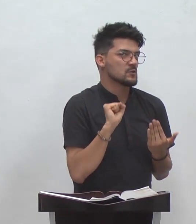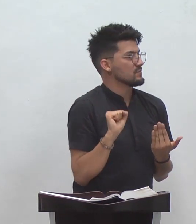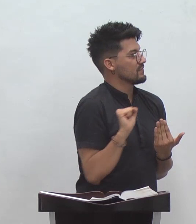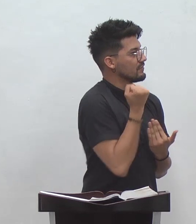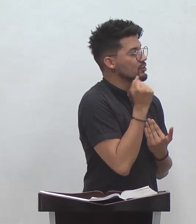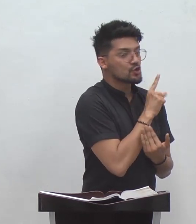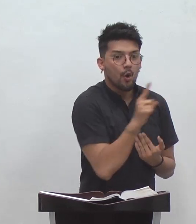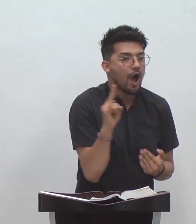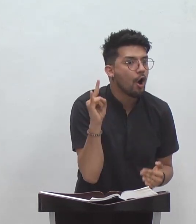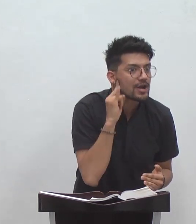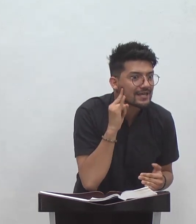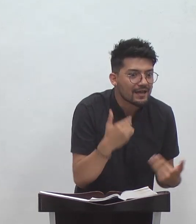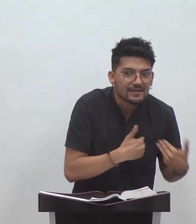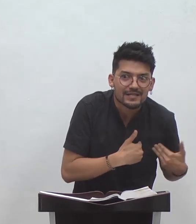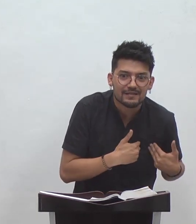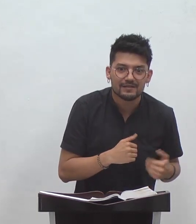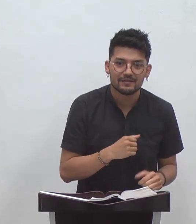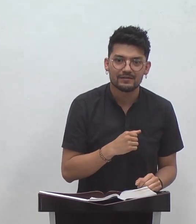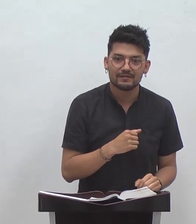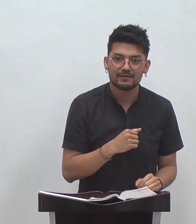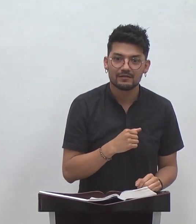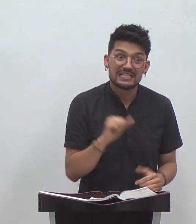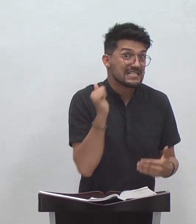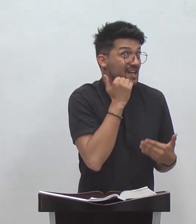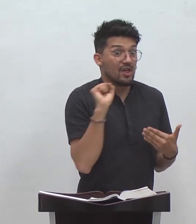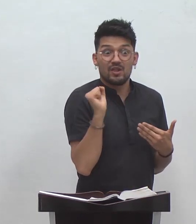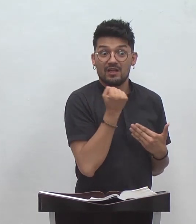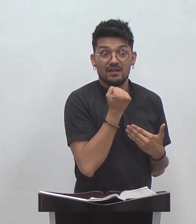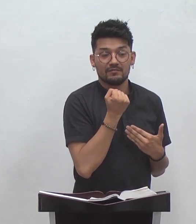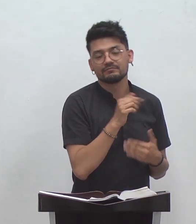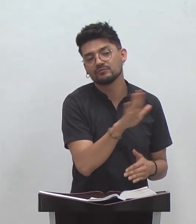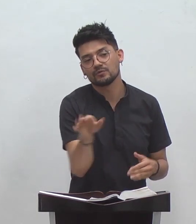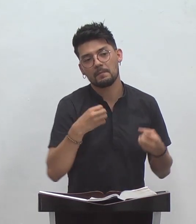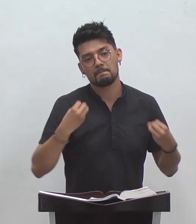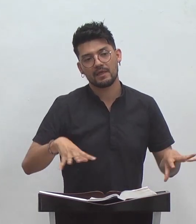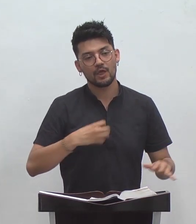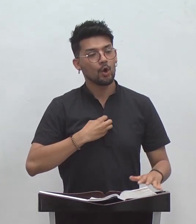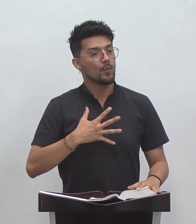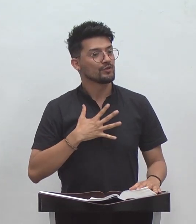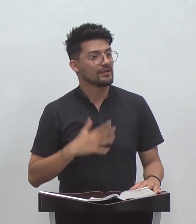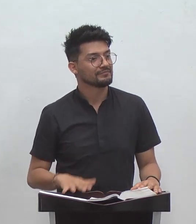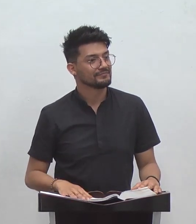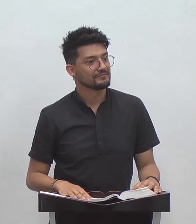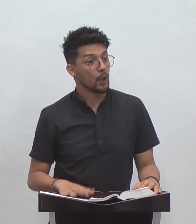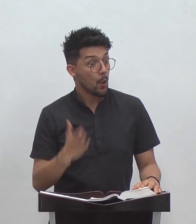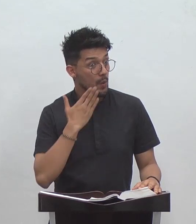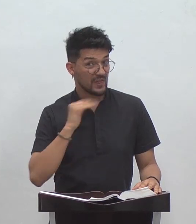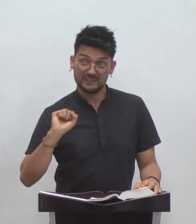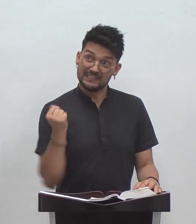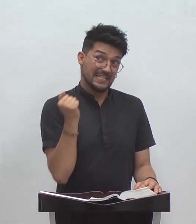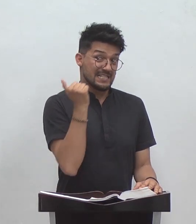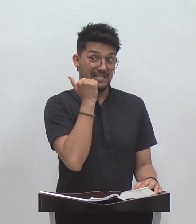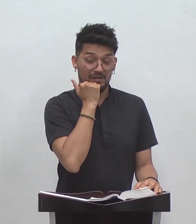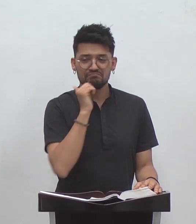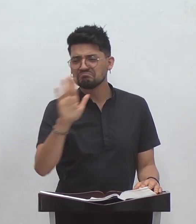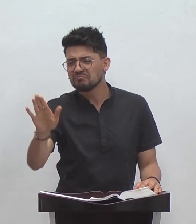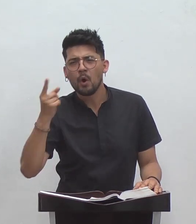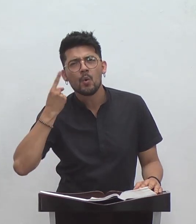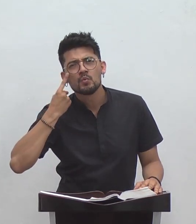Ellos endurecieron su corazón y no quisieron oír al llamado del Señor. Se pierde una grandísima